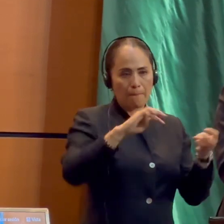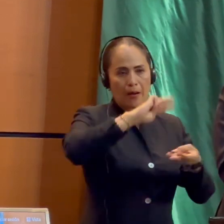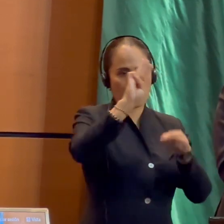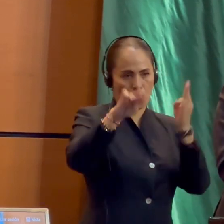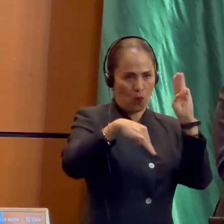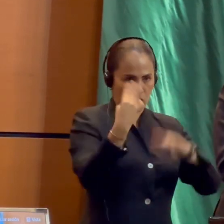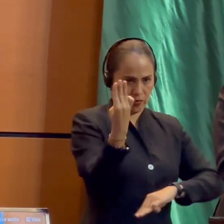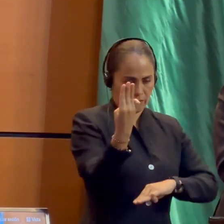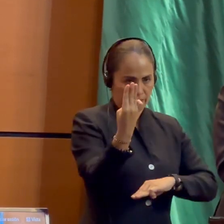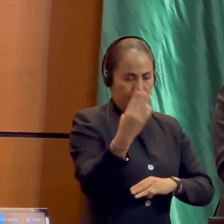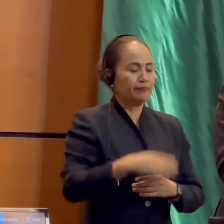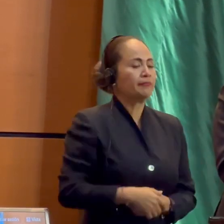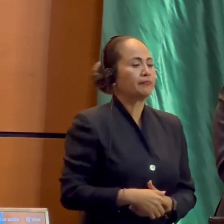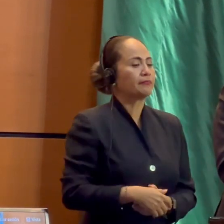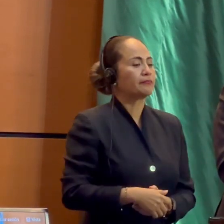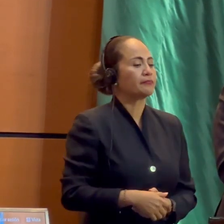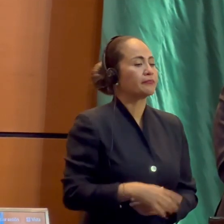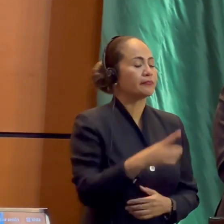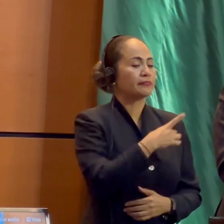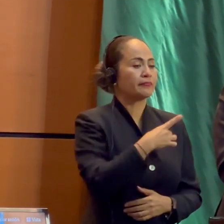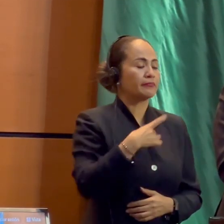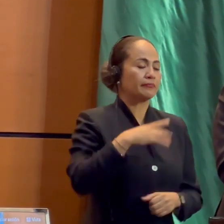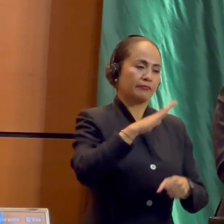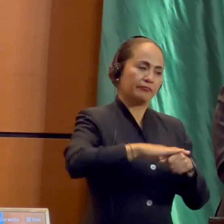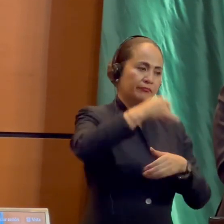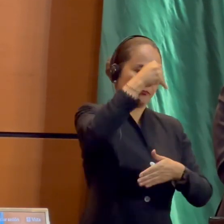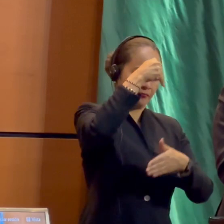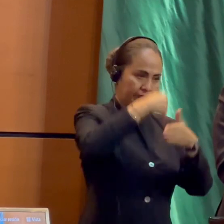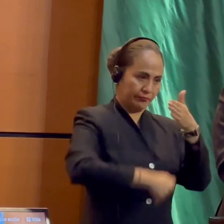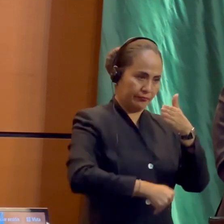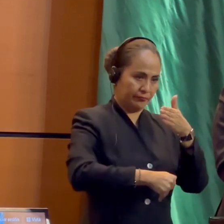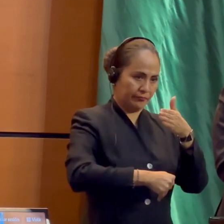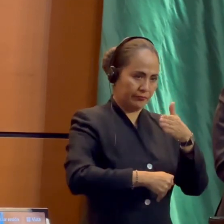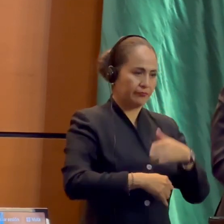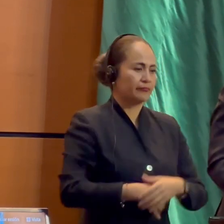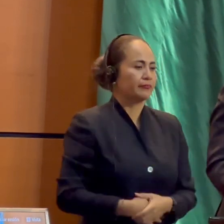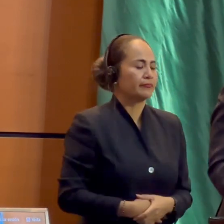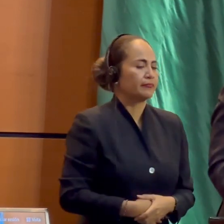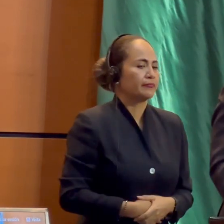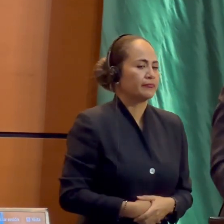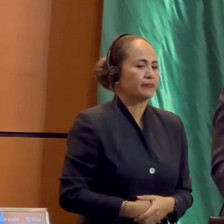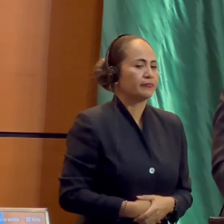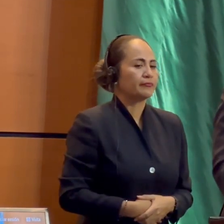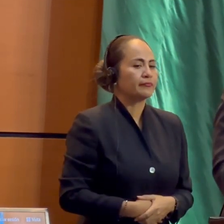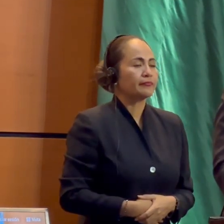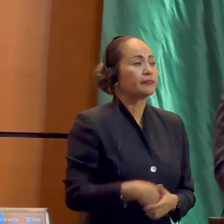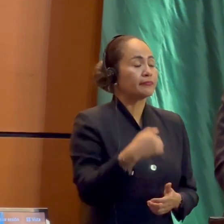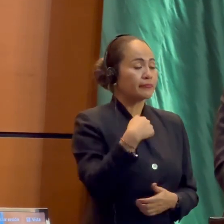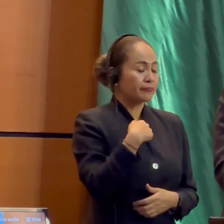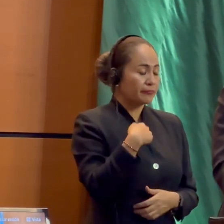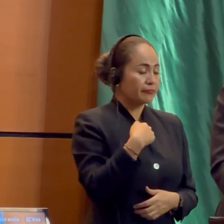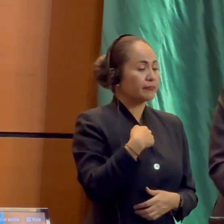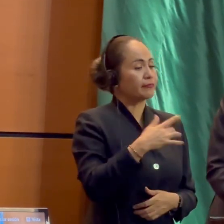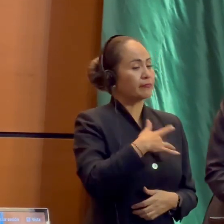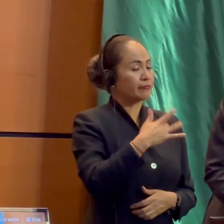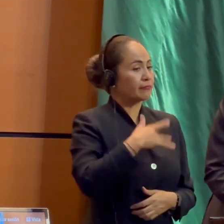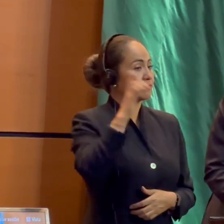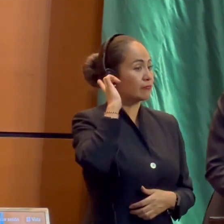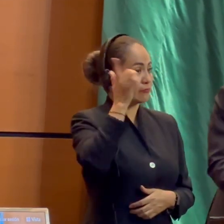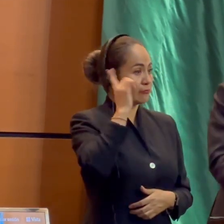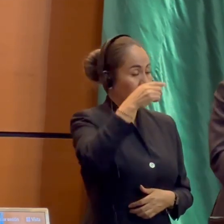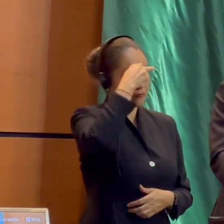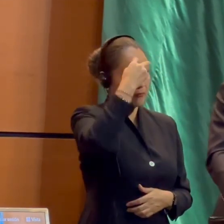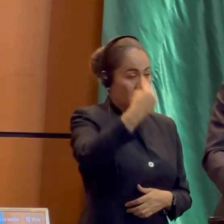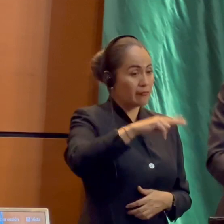コが UAP の先進国になることを期待して、私の陳述を終わりたいと思います。どうもありがとうございました。